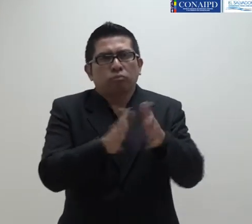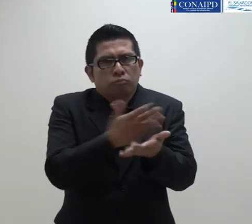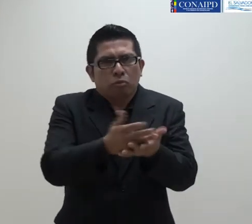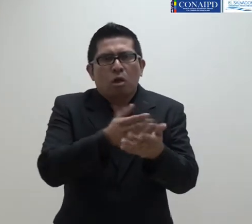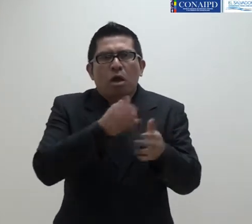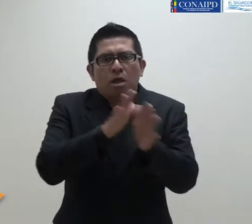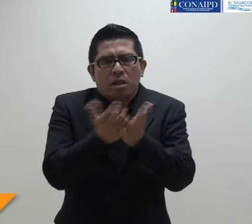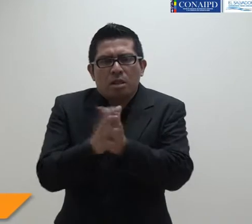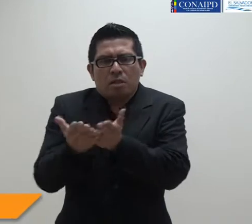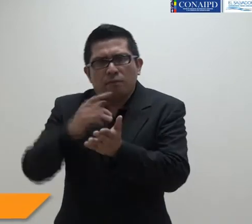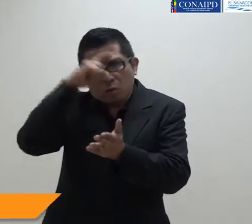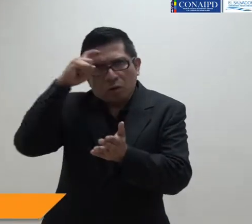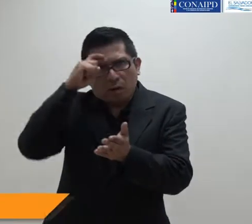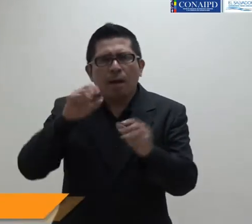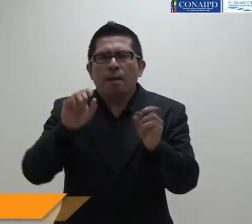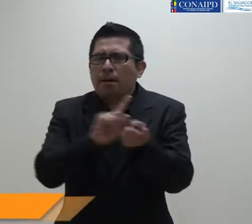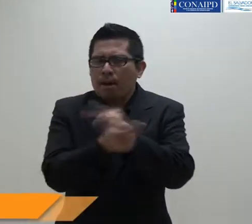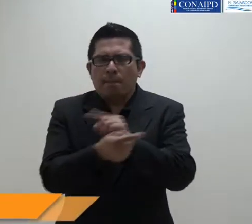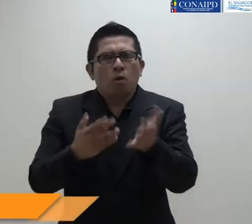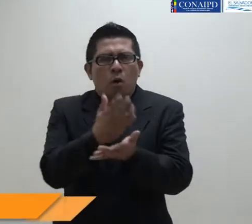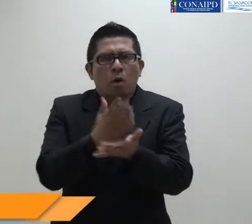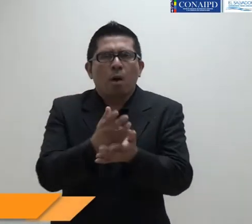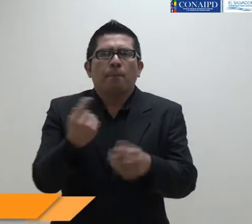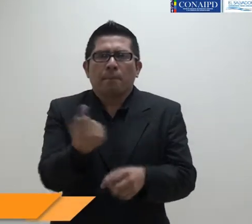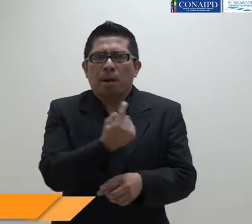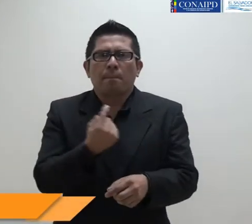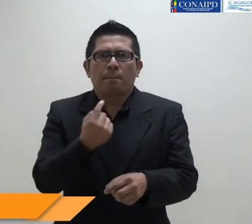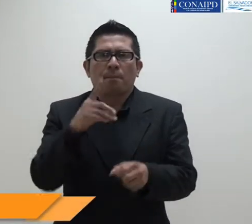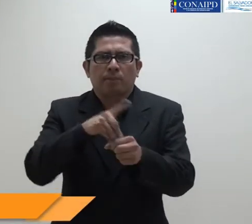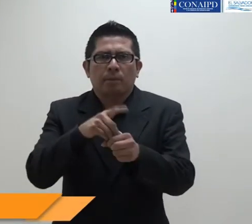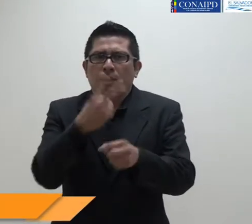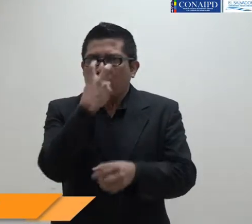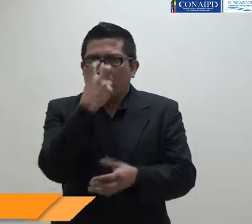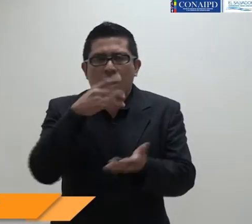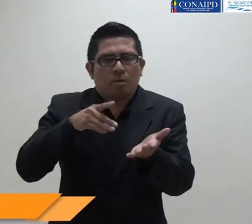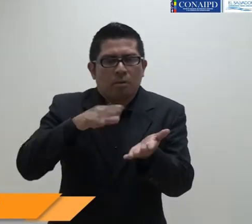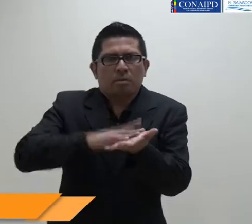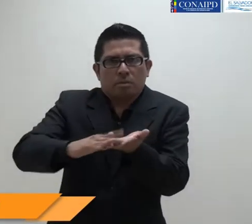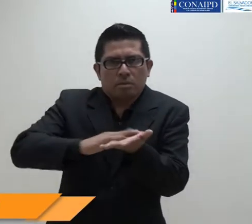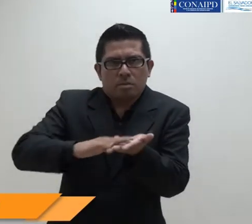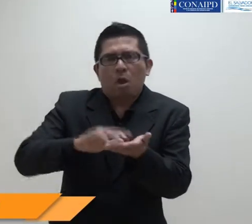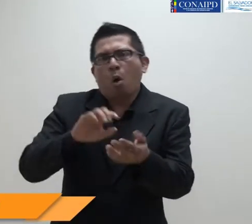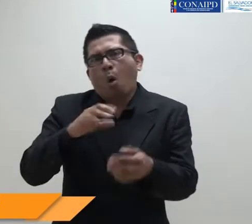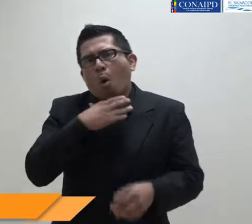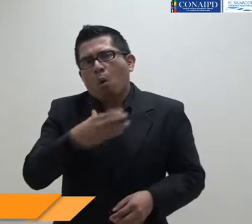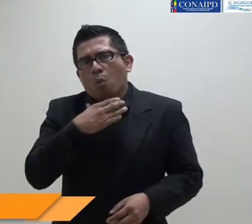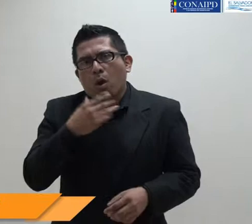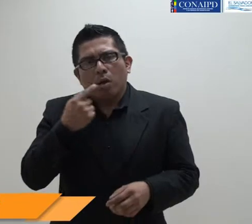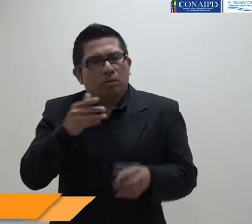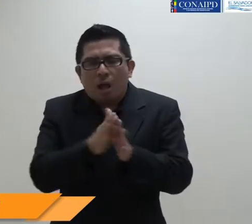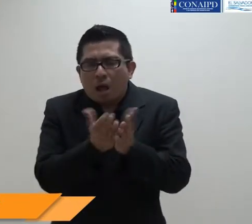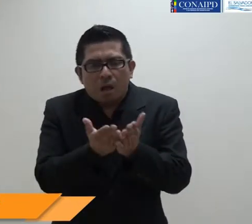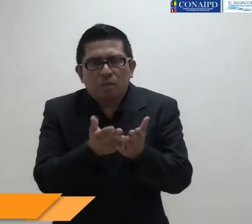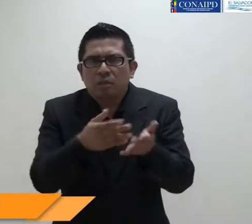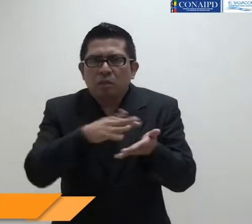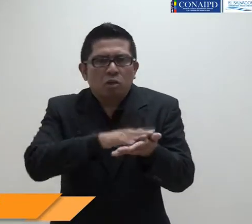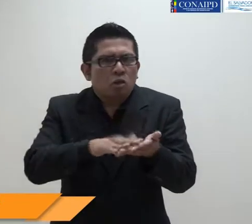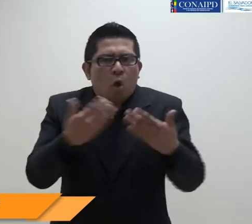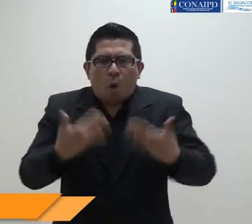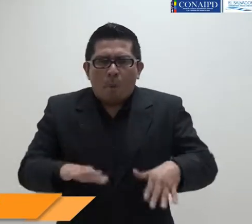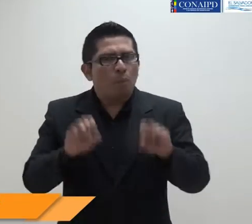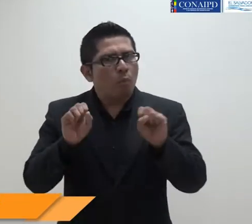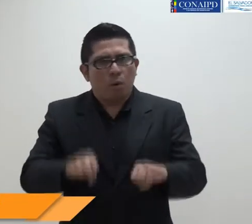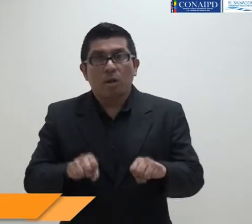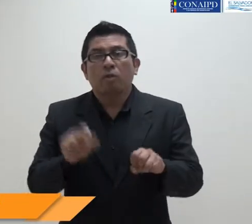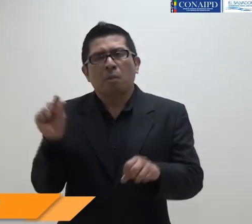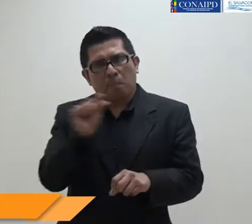obras publicadas en formatos accesibles para personas con discapacidad visual o con otras dificultades para acceder al texto impreso. Como un